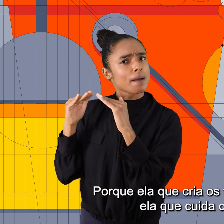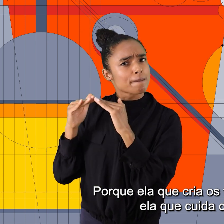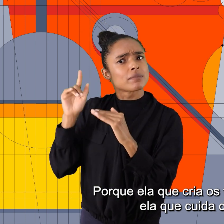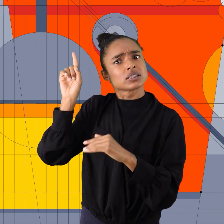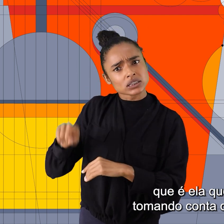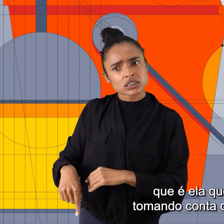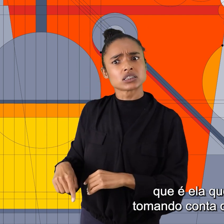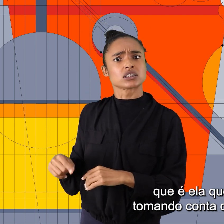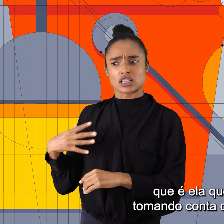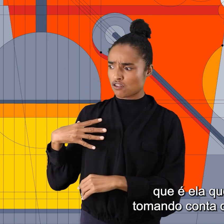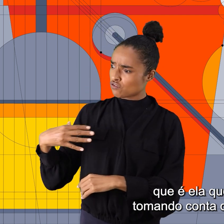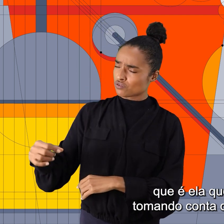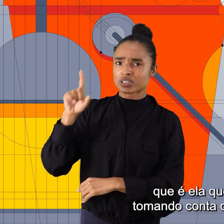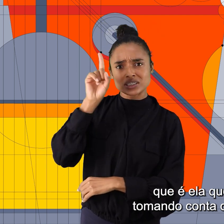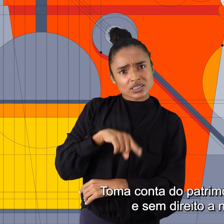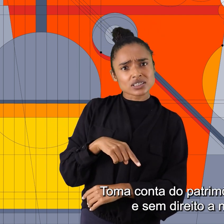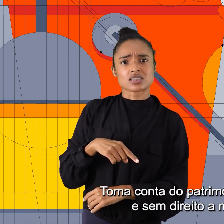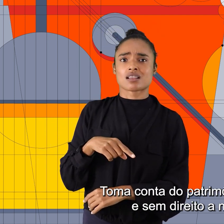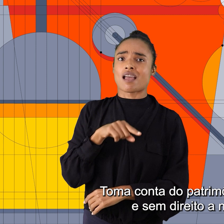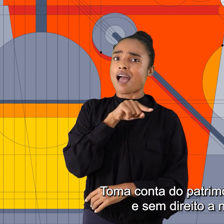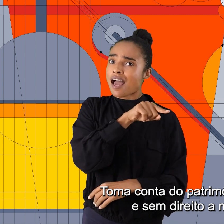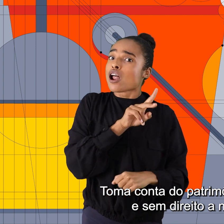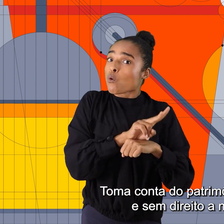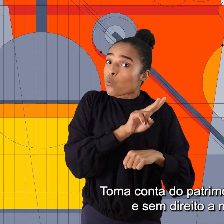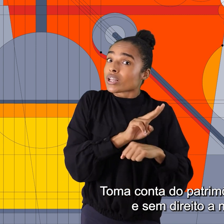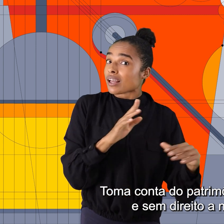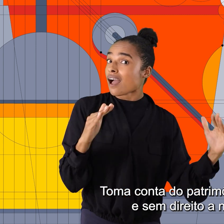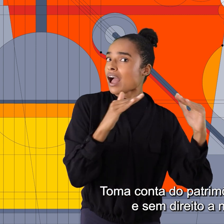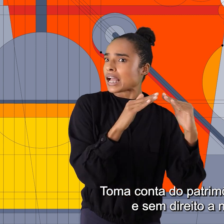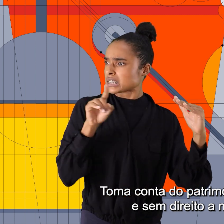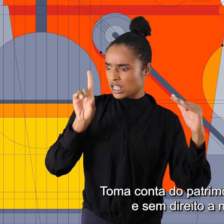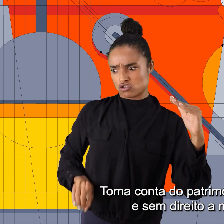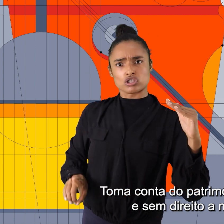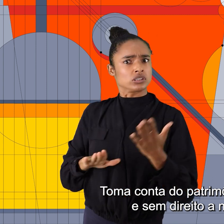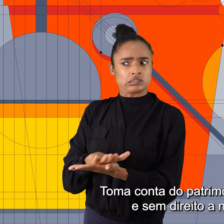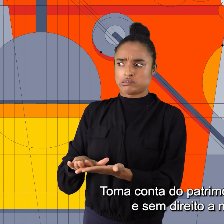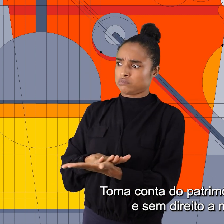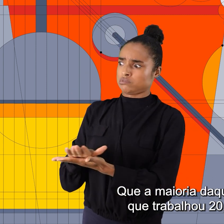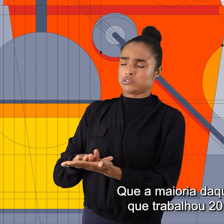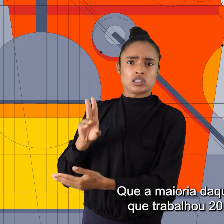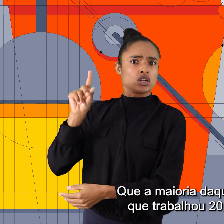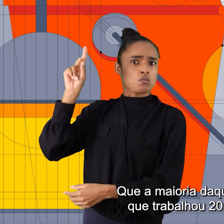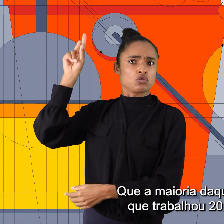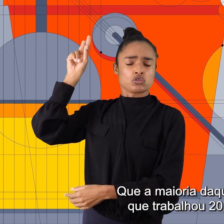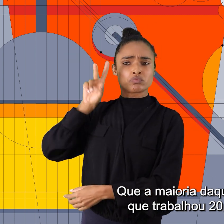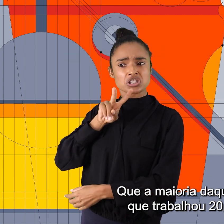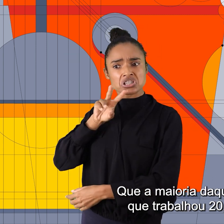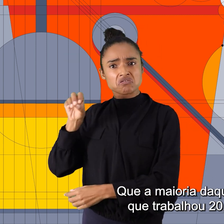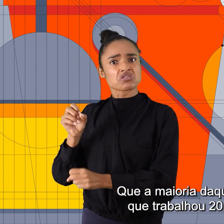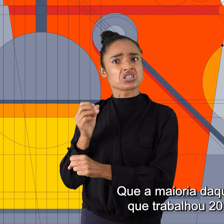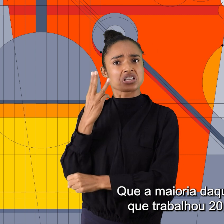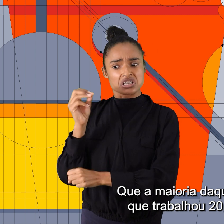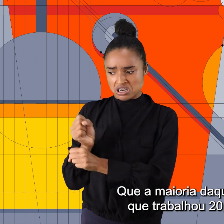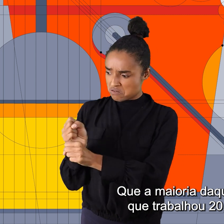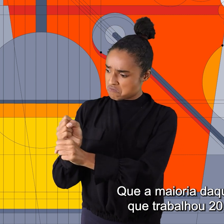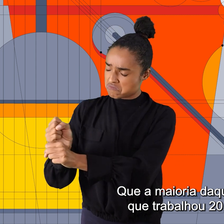da casa, que é ela que fica tomando conta dos filhos, toma conta do patrimônio do patrão. E sem direito a nada, né? Que a maioria daquelas antigas